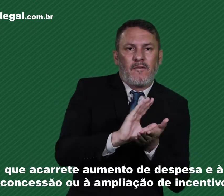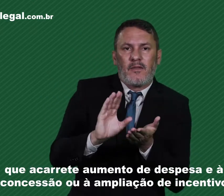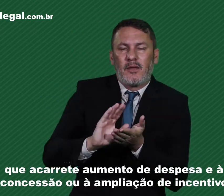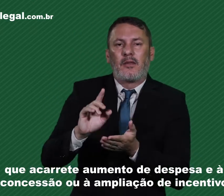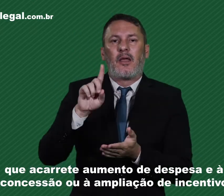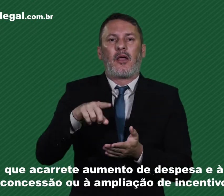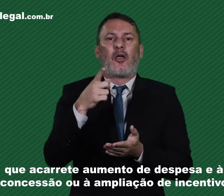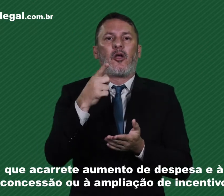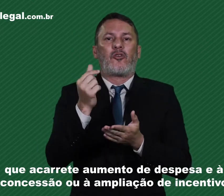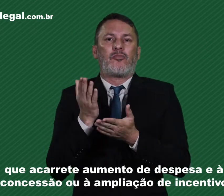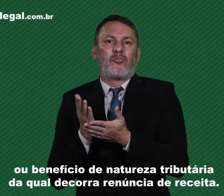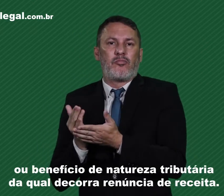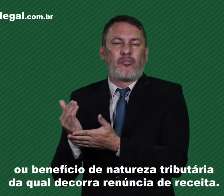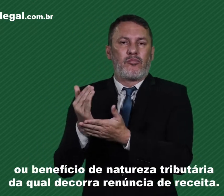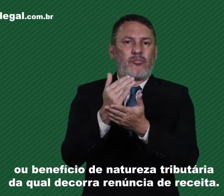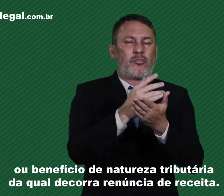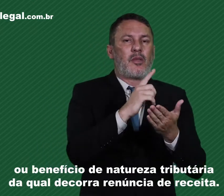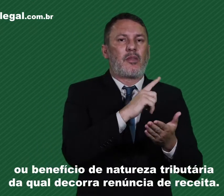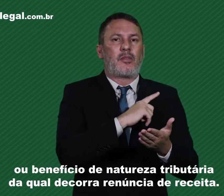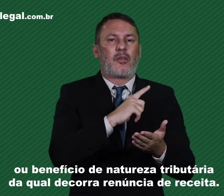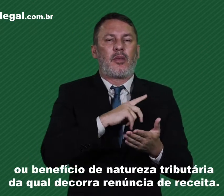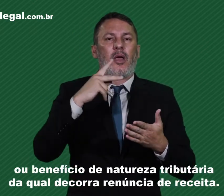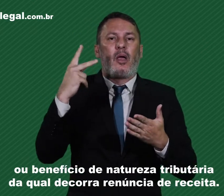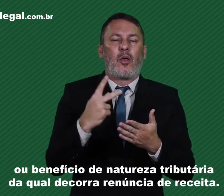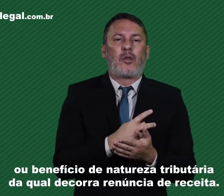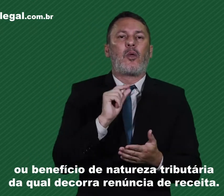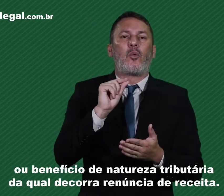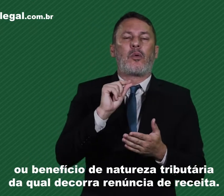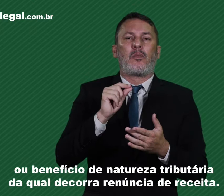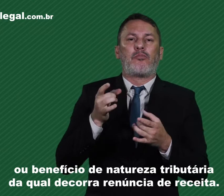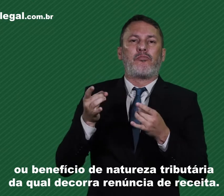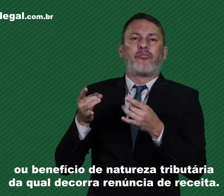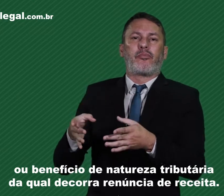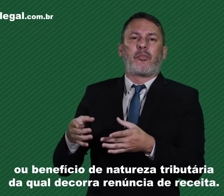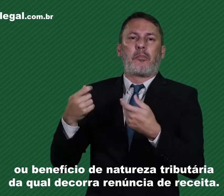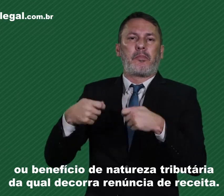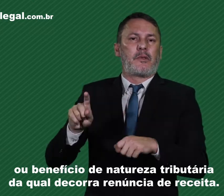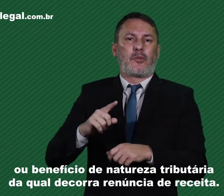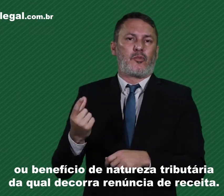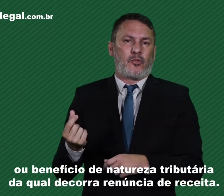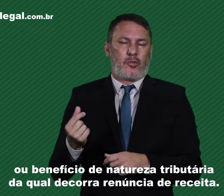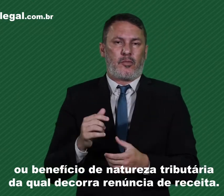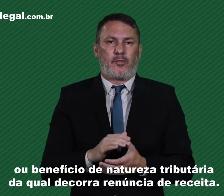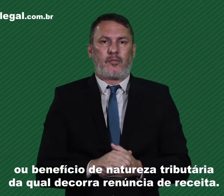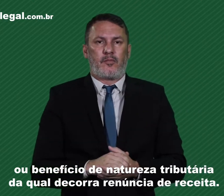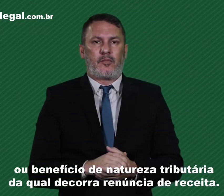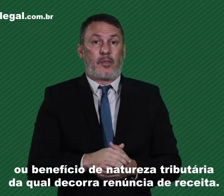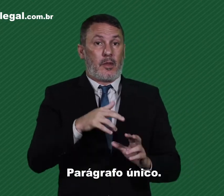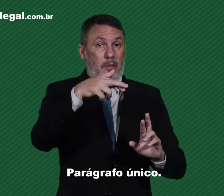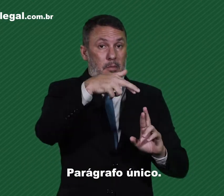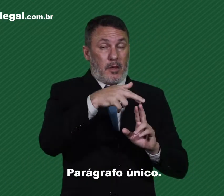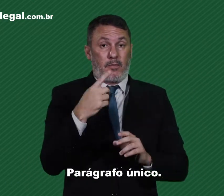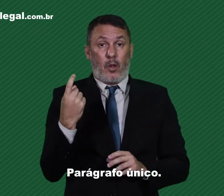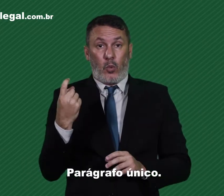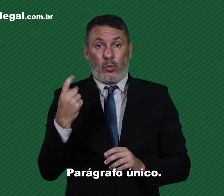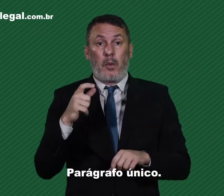de incentivo ou benefício de natureza tributária da qual decorra renúncia de receita parágrafo único